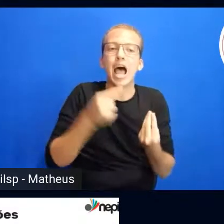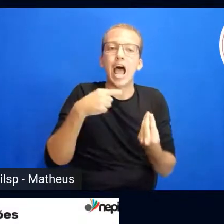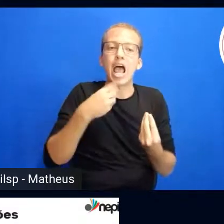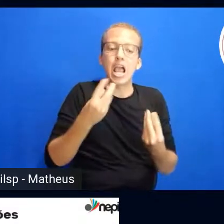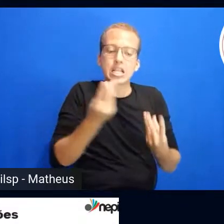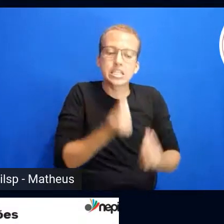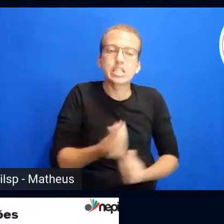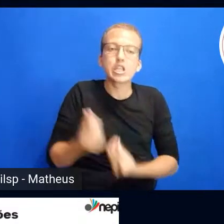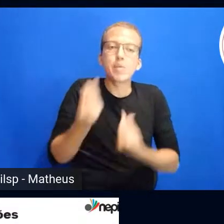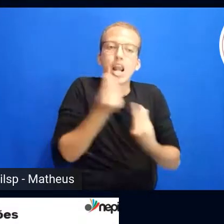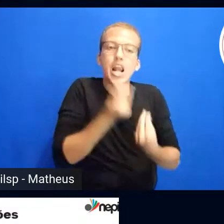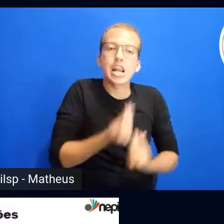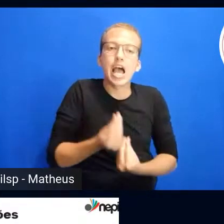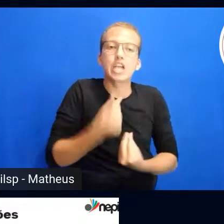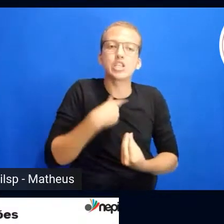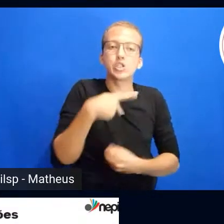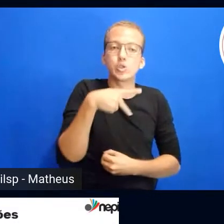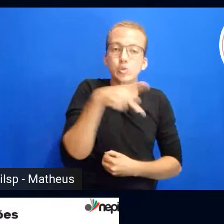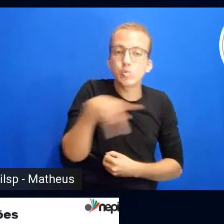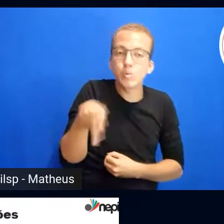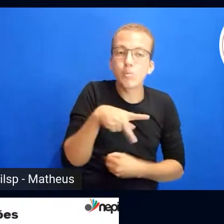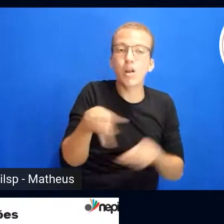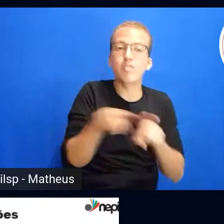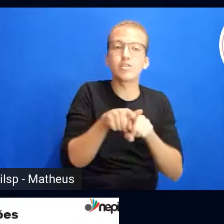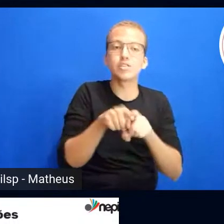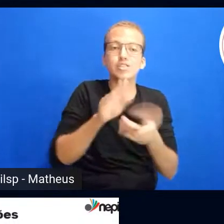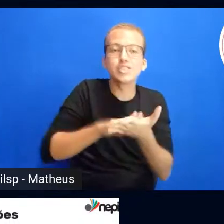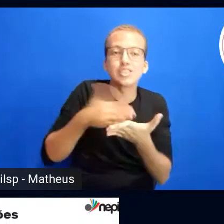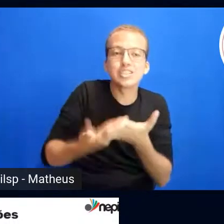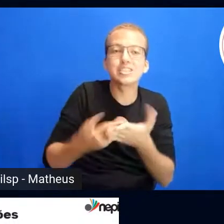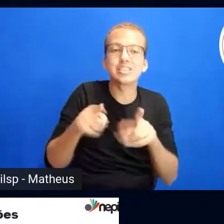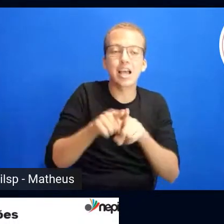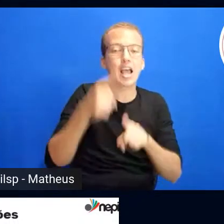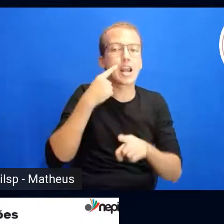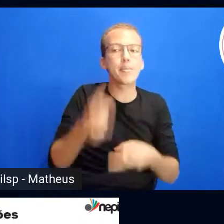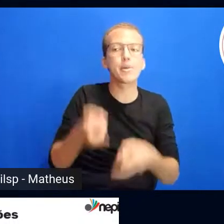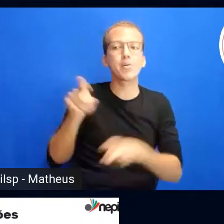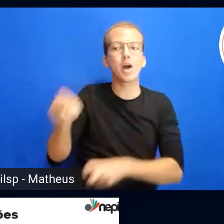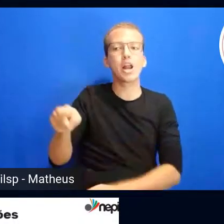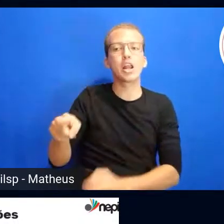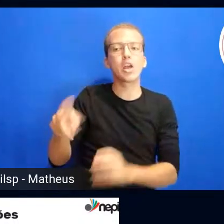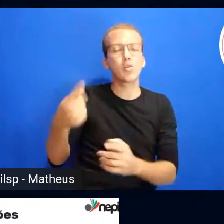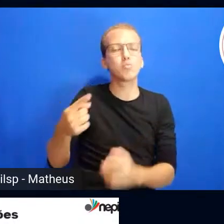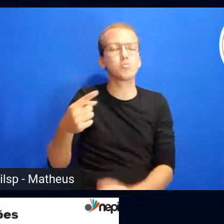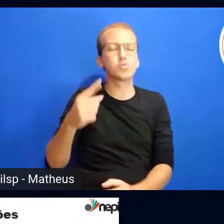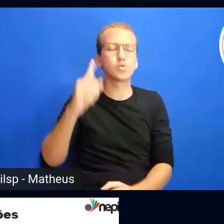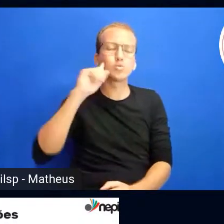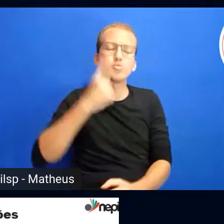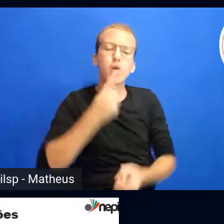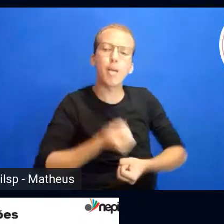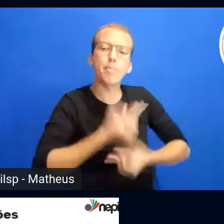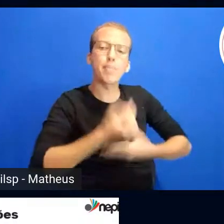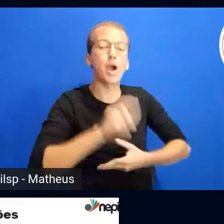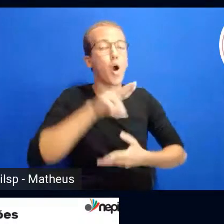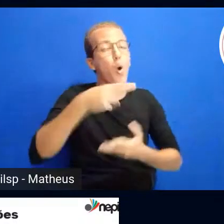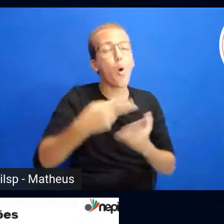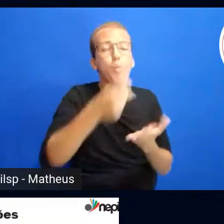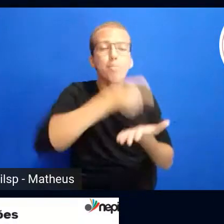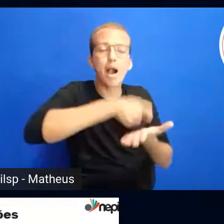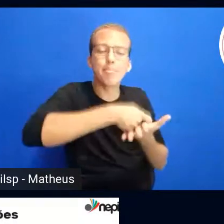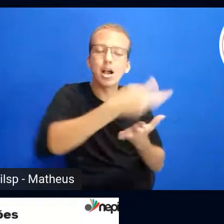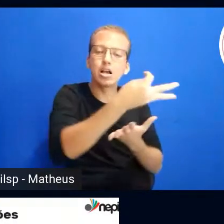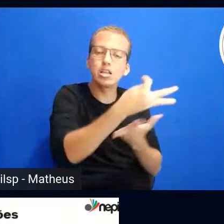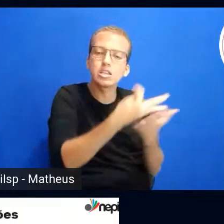que ele perceba que os textos produzidos por SUD são dotados de significação. E é claro que eles vão apresentar marcas da primeira